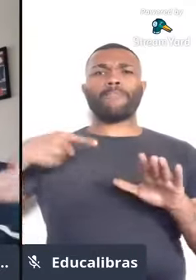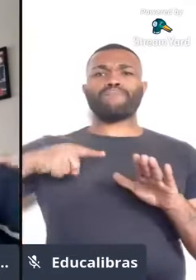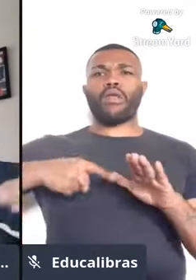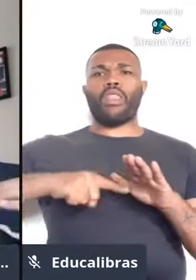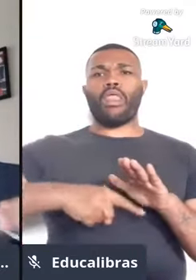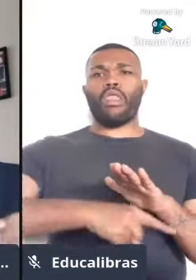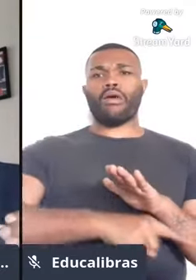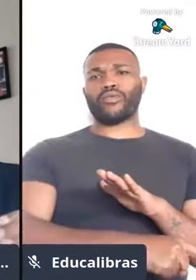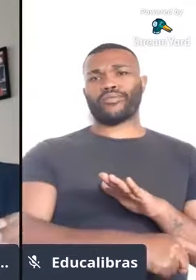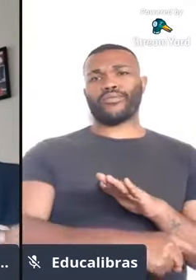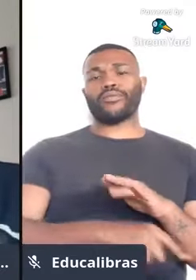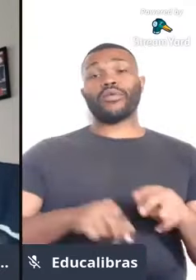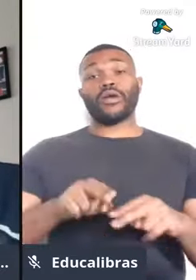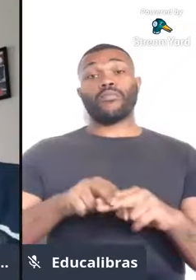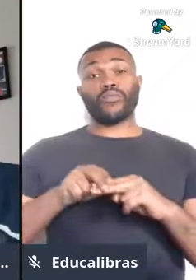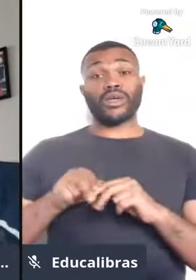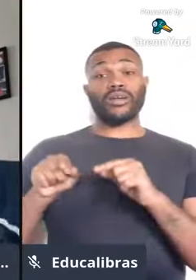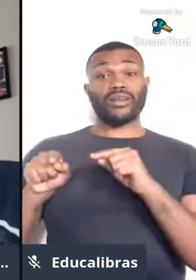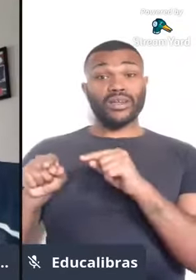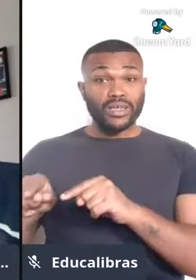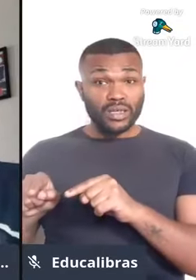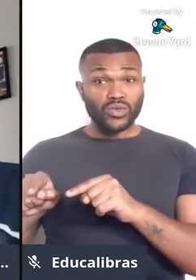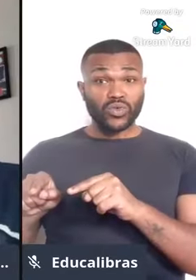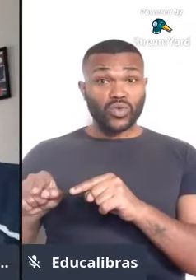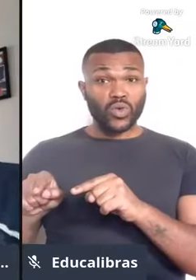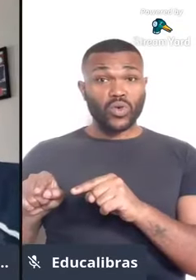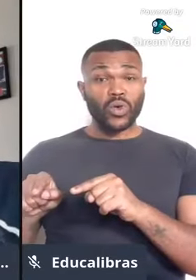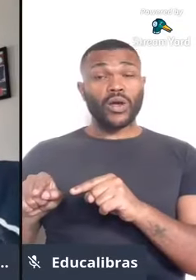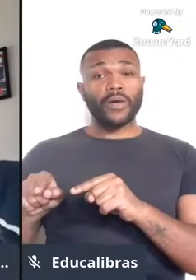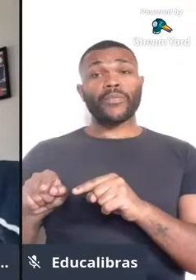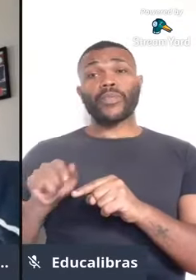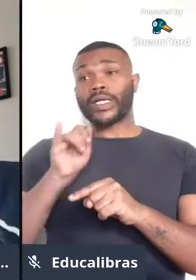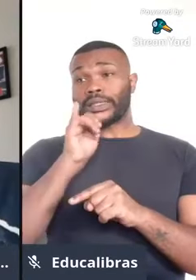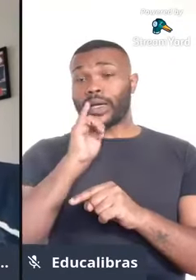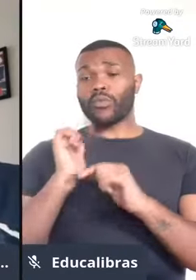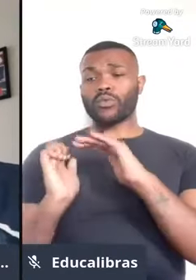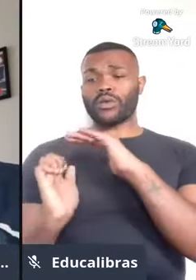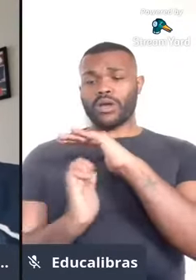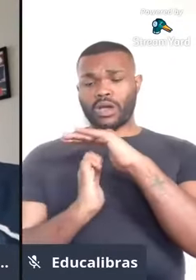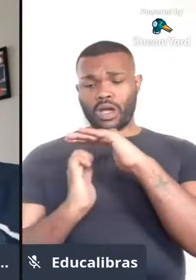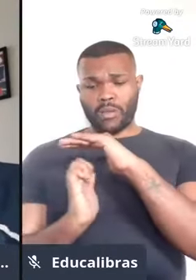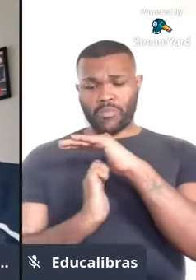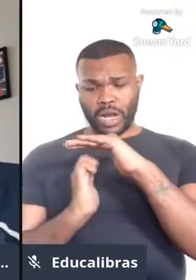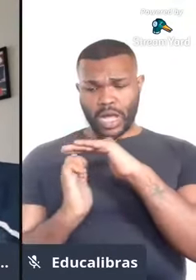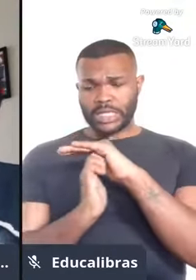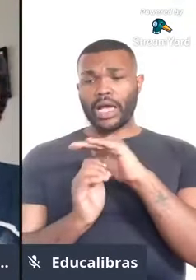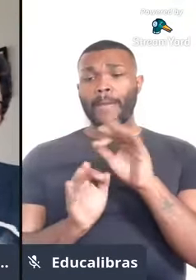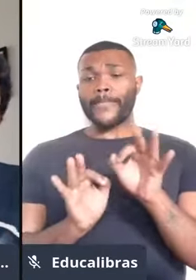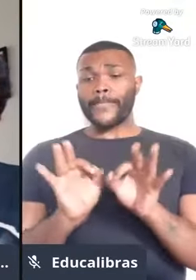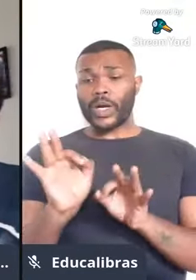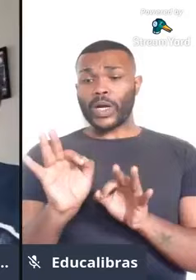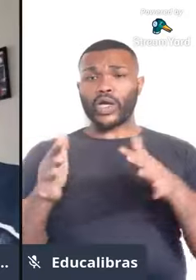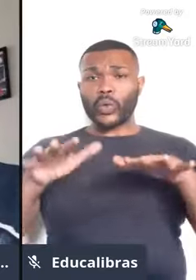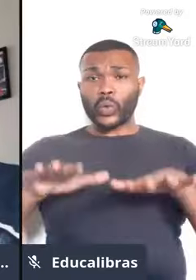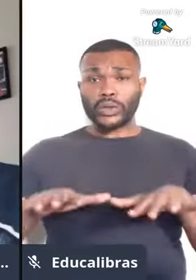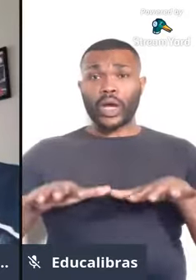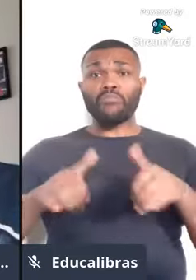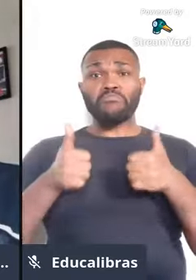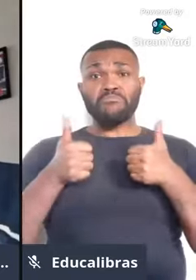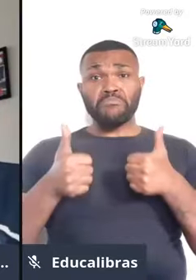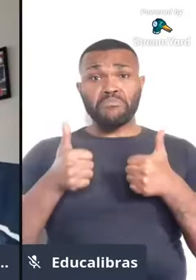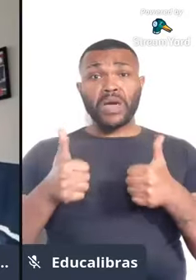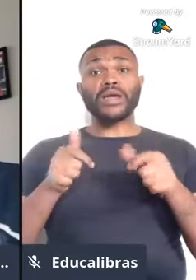Porque essa situação funciona, do mesmo jeito que numa grande empresa o projeto de inclusão funciona bem, quando essa informação